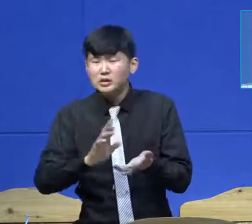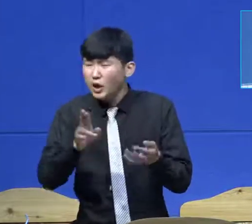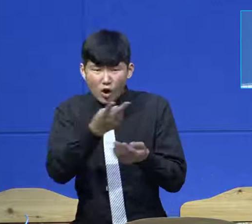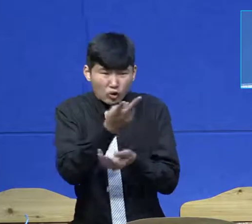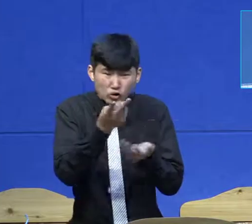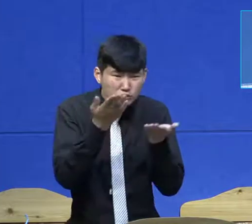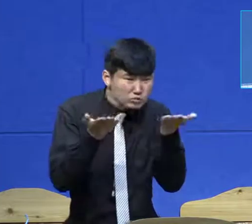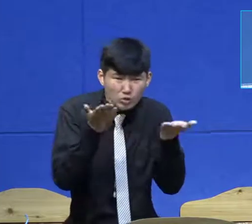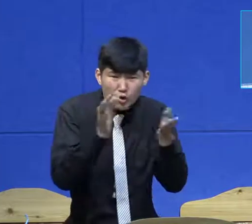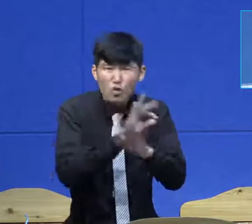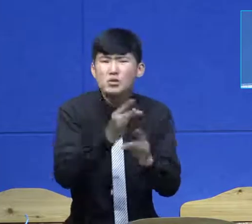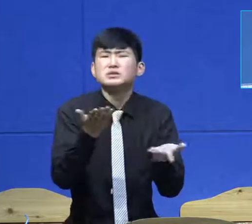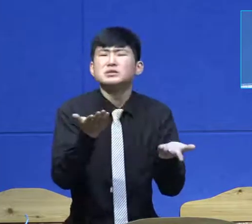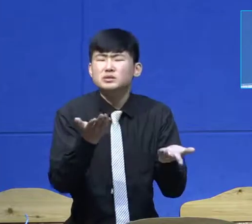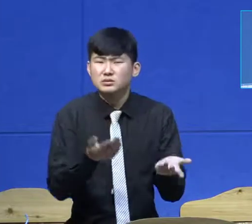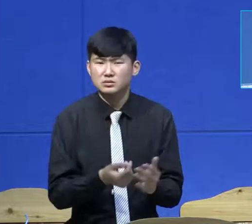юм бэ?